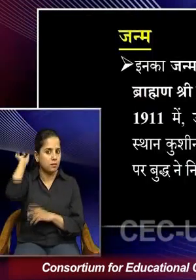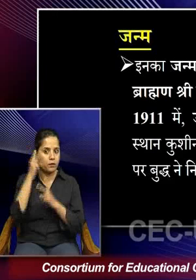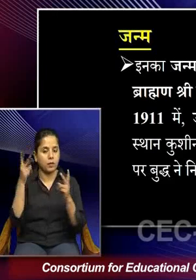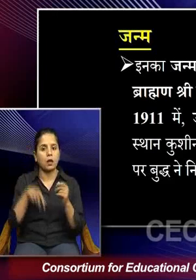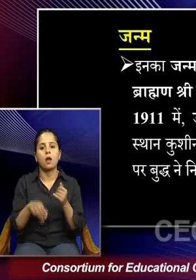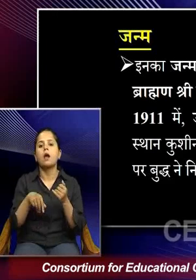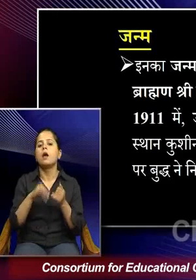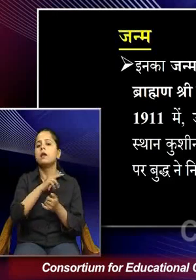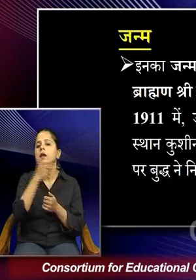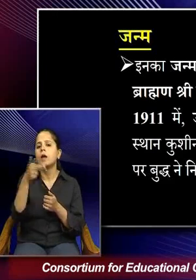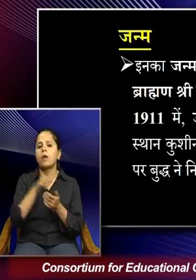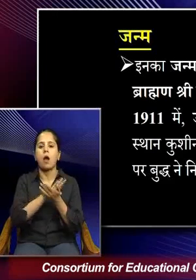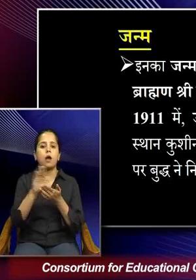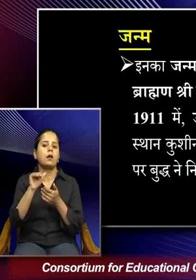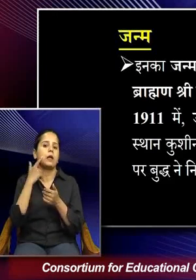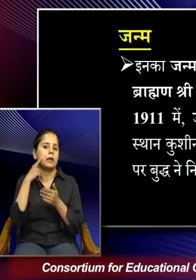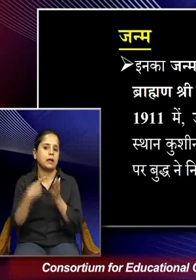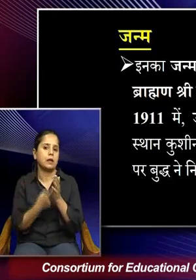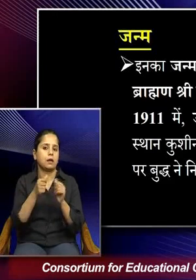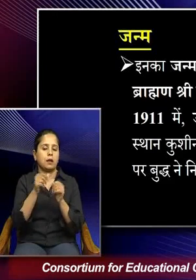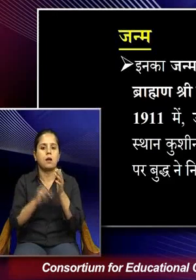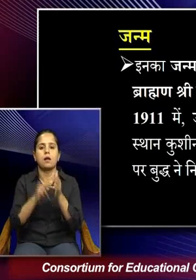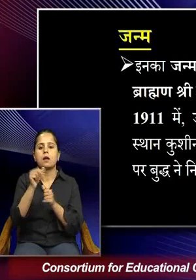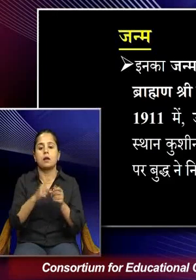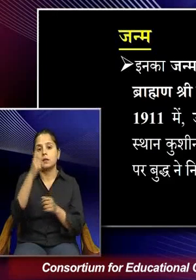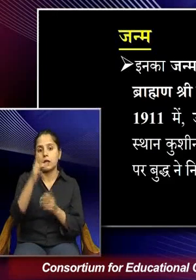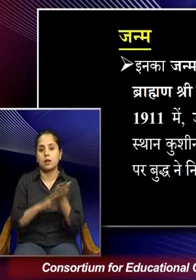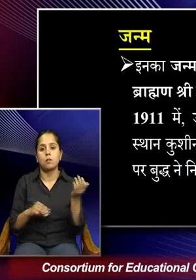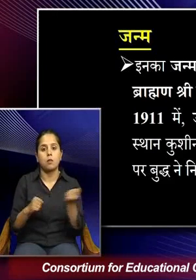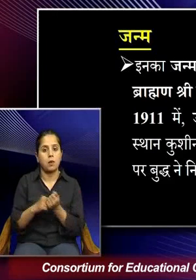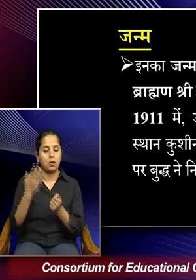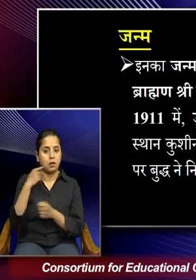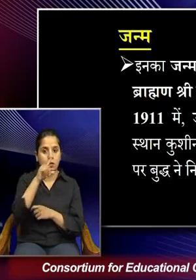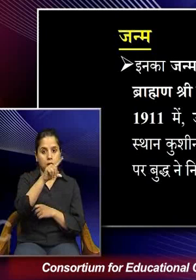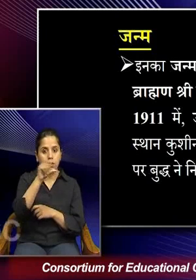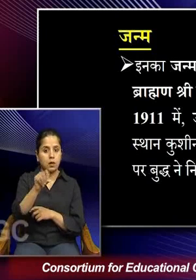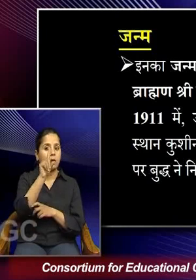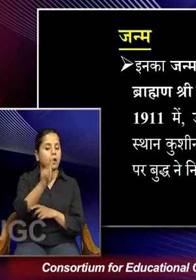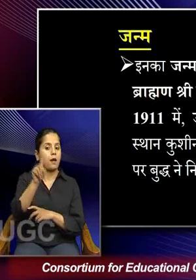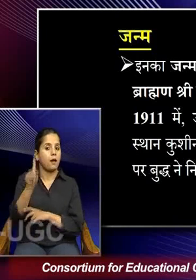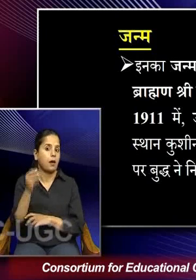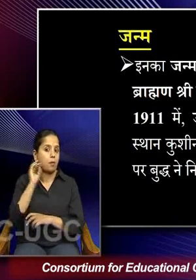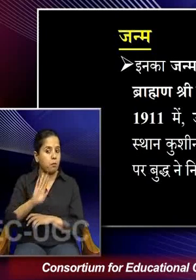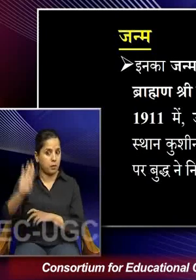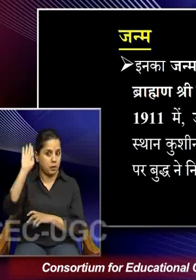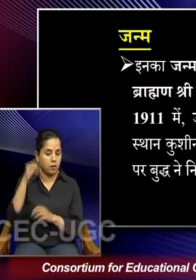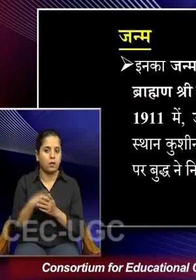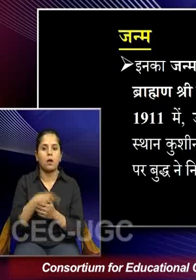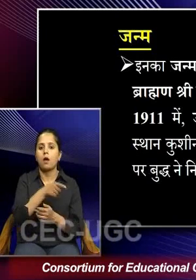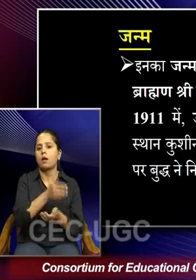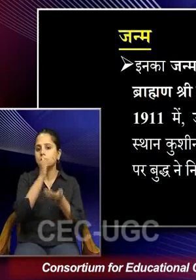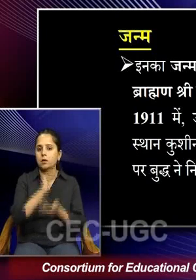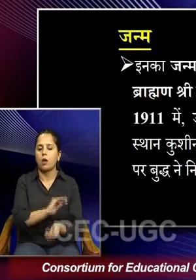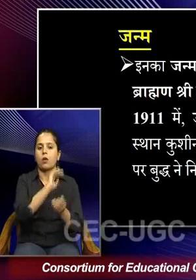हीरानंद के घर साथ मार्च सन 1911 में अज्ञेय का जन्म